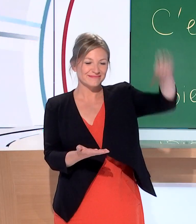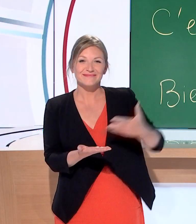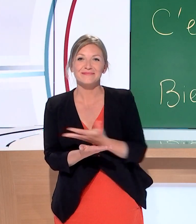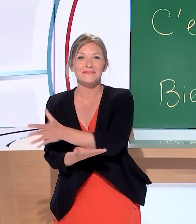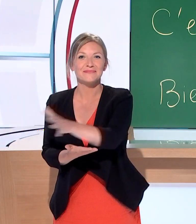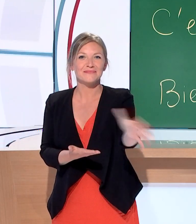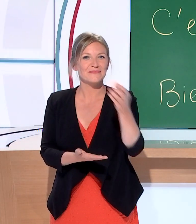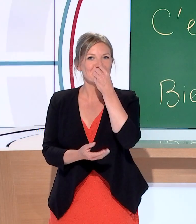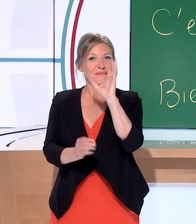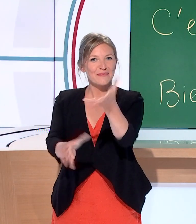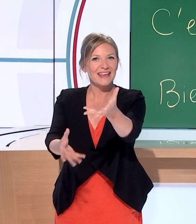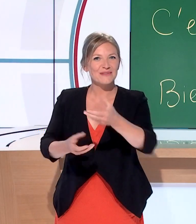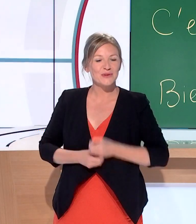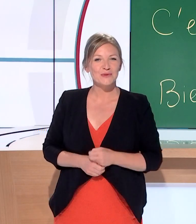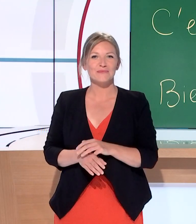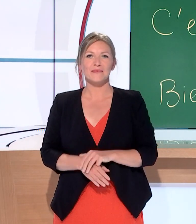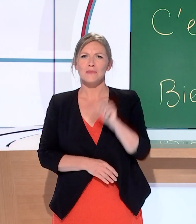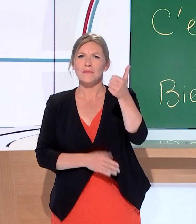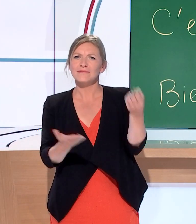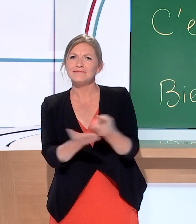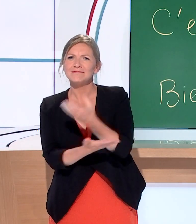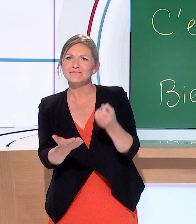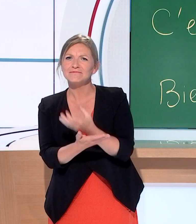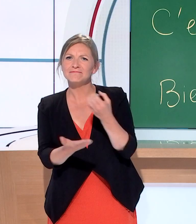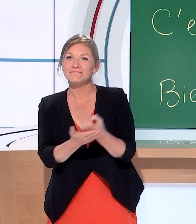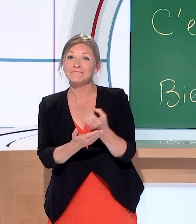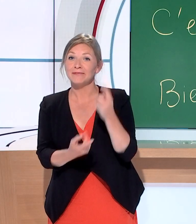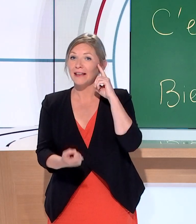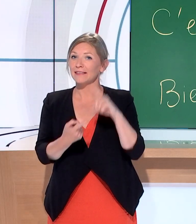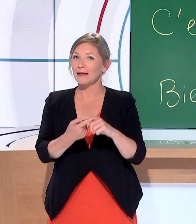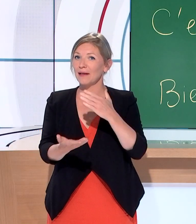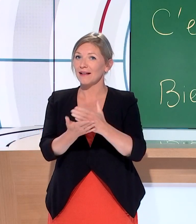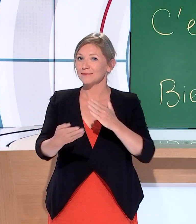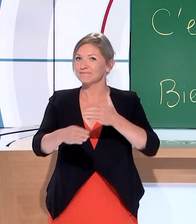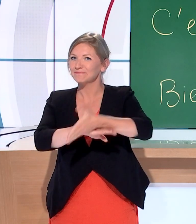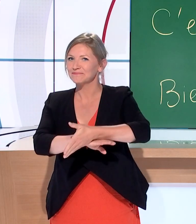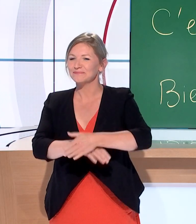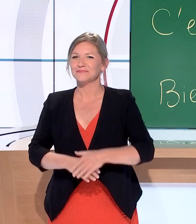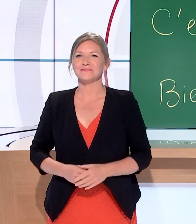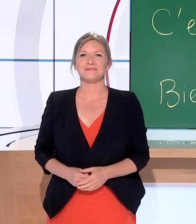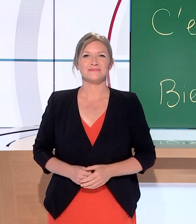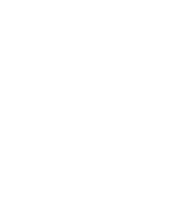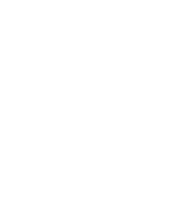Bienvenue dans Signes d'Actu, l'actualité en Nouvelle-Aquitaine en langue des signes. On débute par la rentrée.